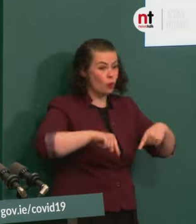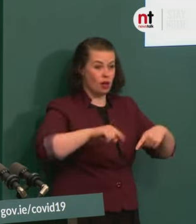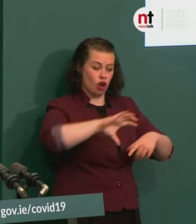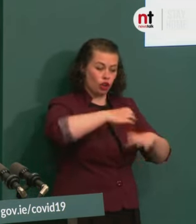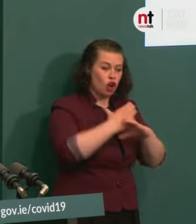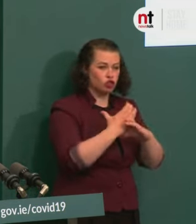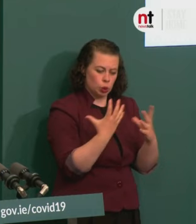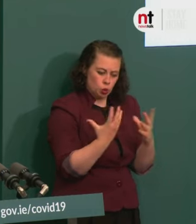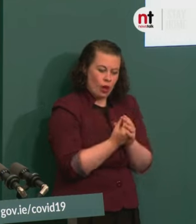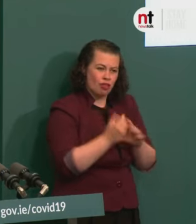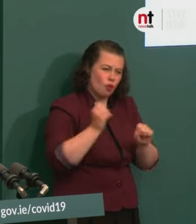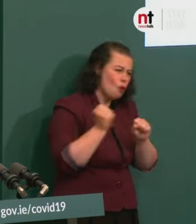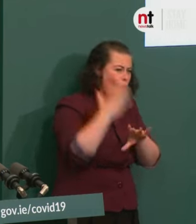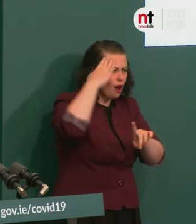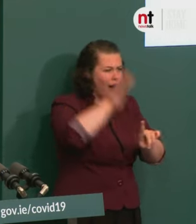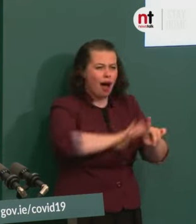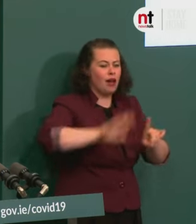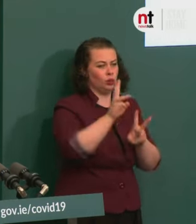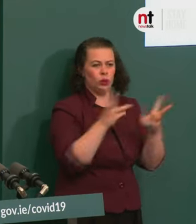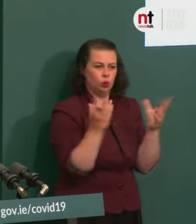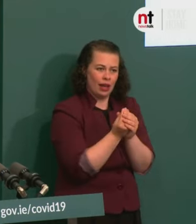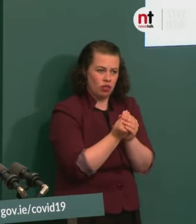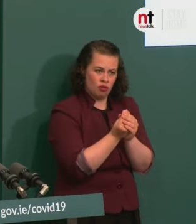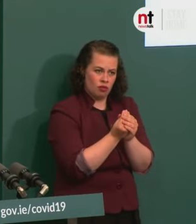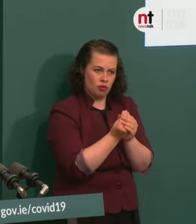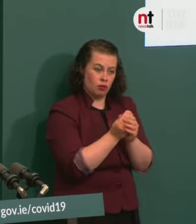en otros y queremos tener éxito y lo tendremos